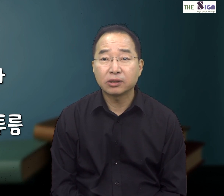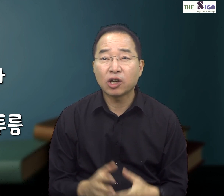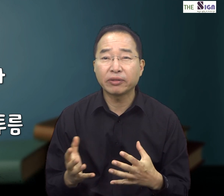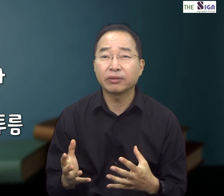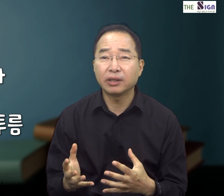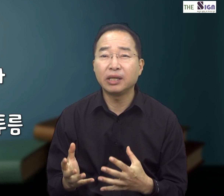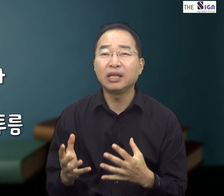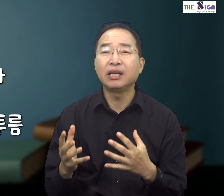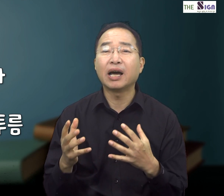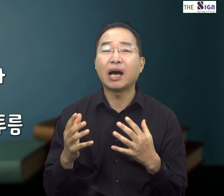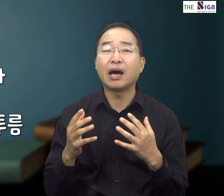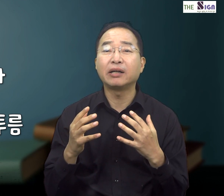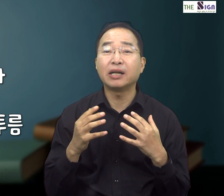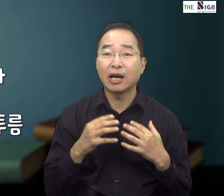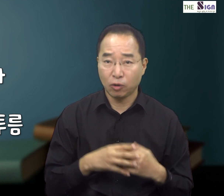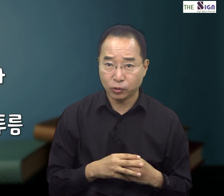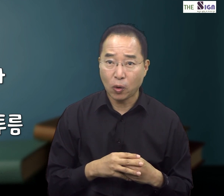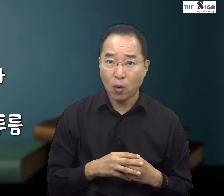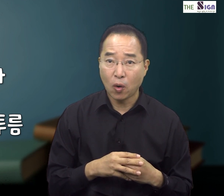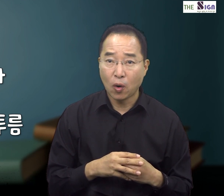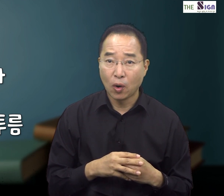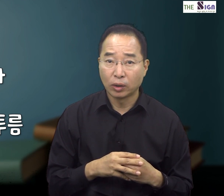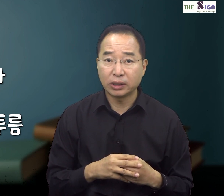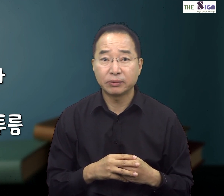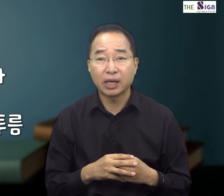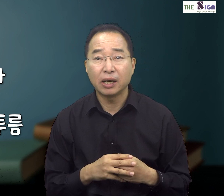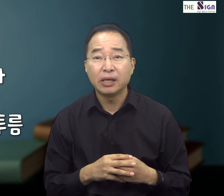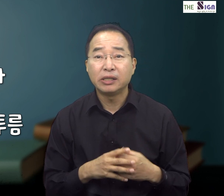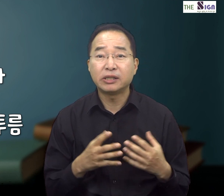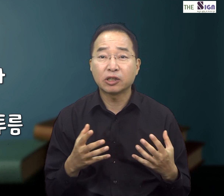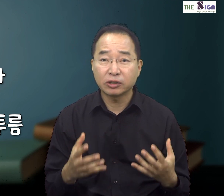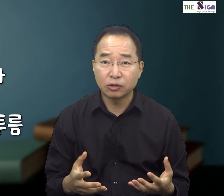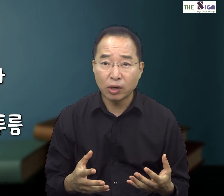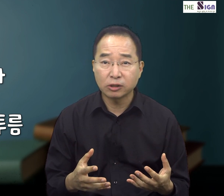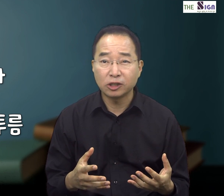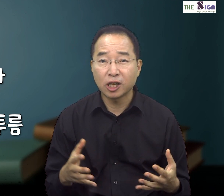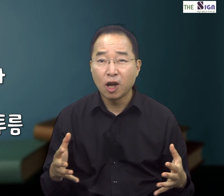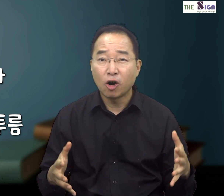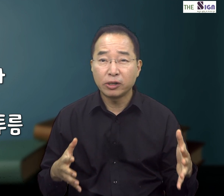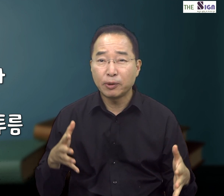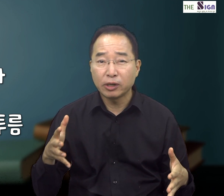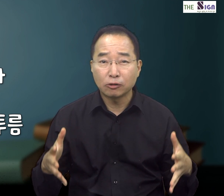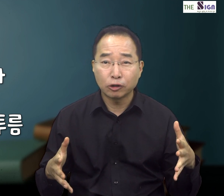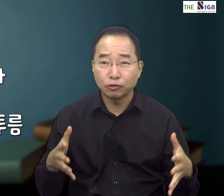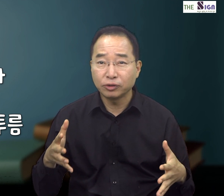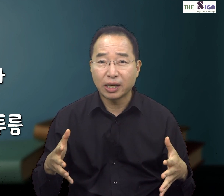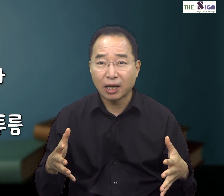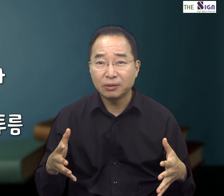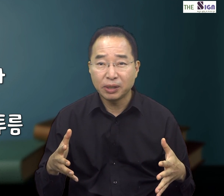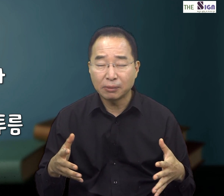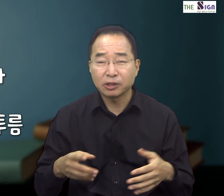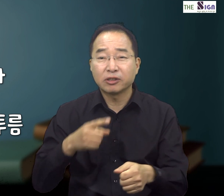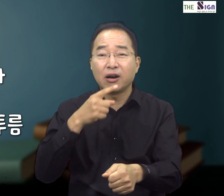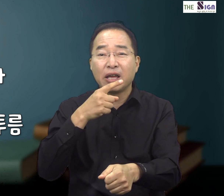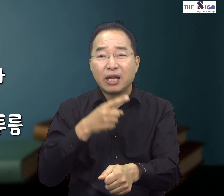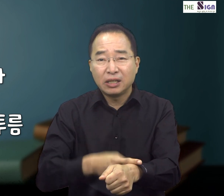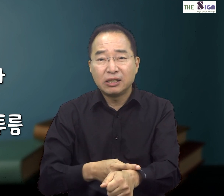첫 인간을 한 거죠. 그러니까 이제 첫 들어와서 이제 어리버리하고 서투르다라는 의미가 합쳐서